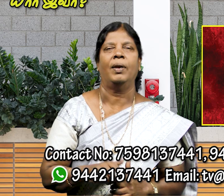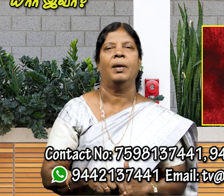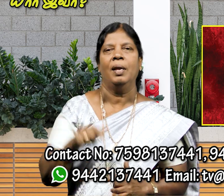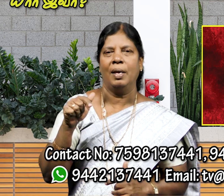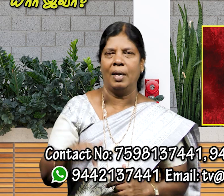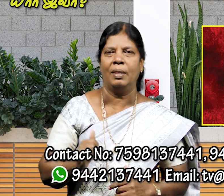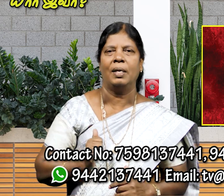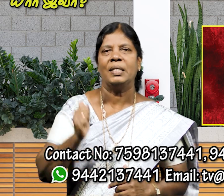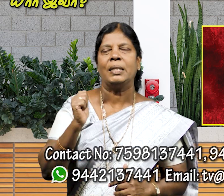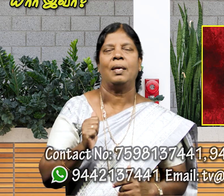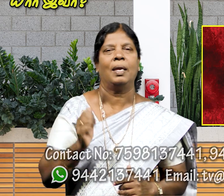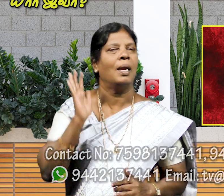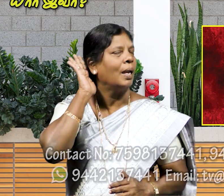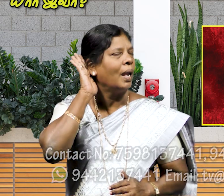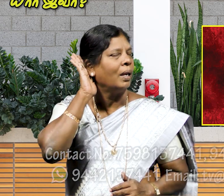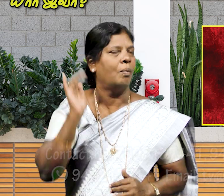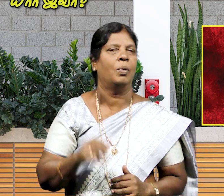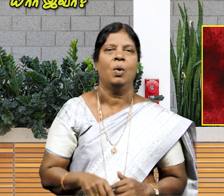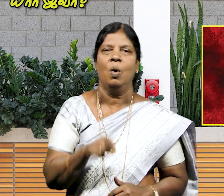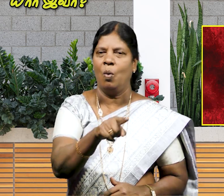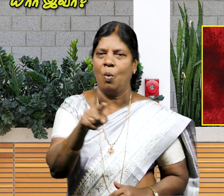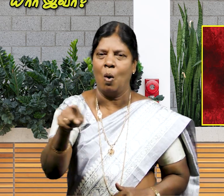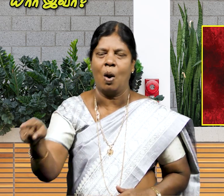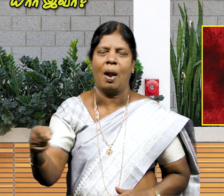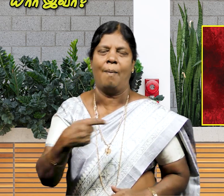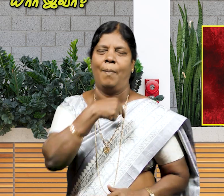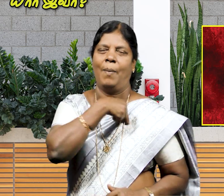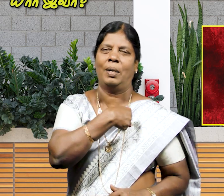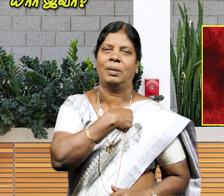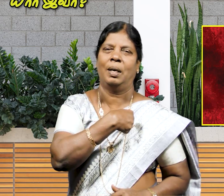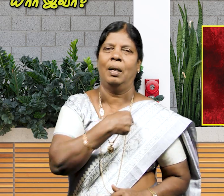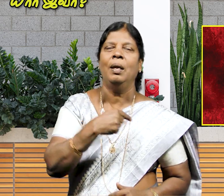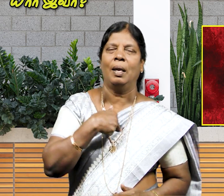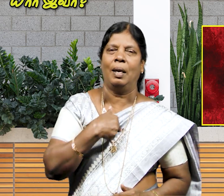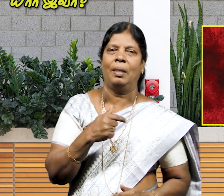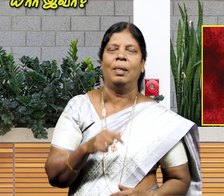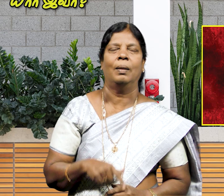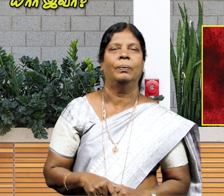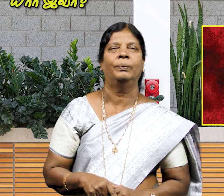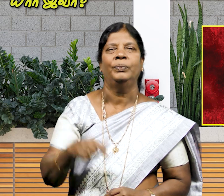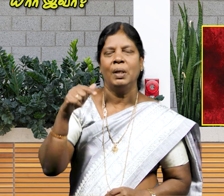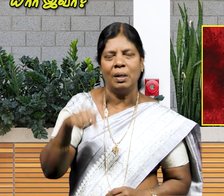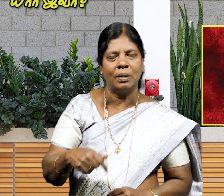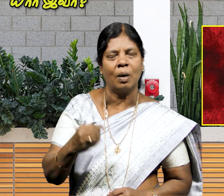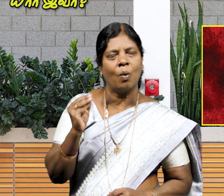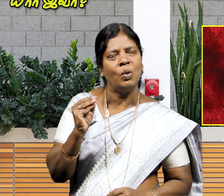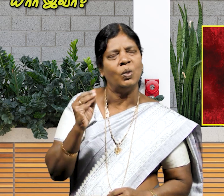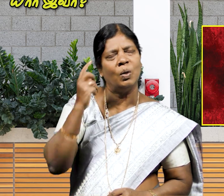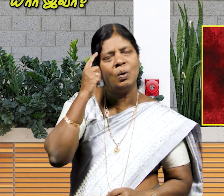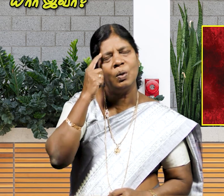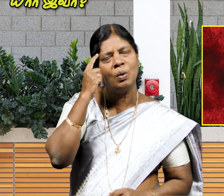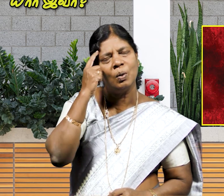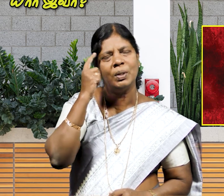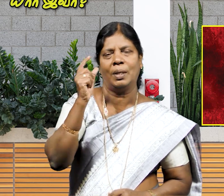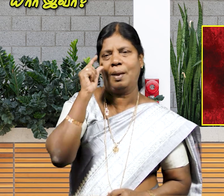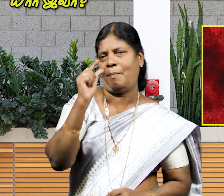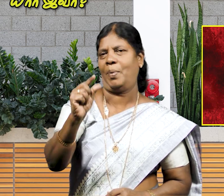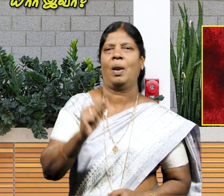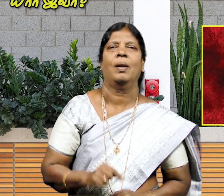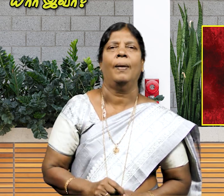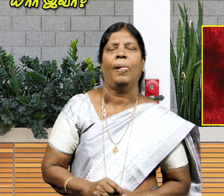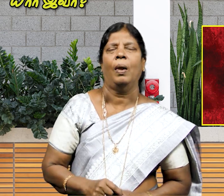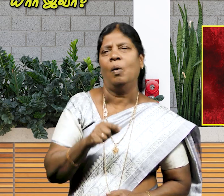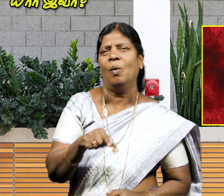கரிசனம் கொண்டவர். ஆகவே இந்த செய்தியை கேட்கிற வேளையில உங்கள் மனதிலே இதை நீங்கள்